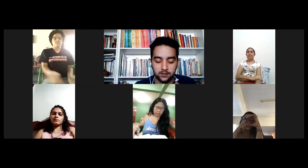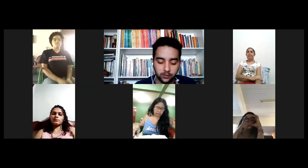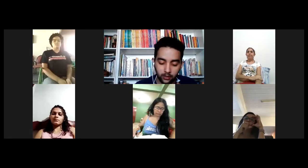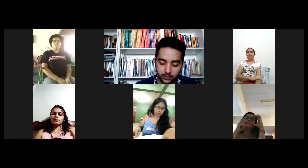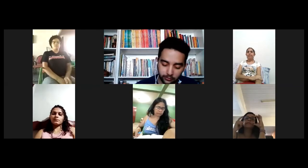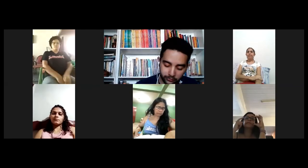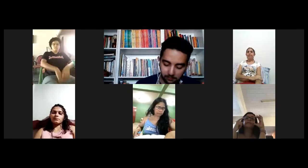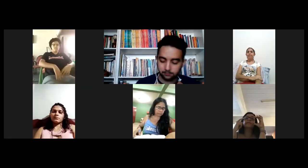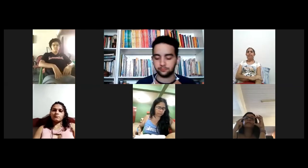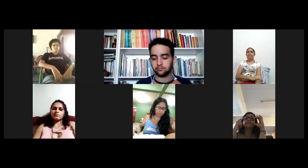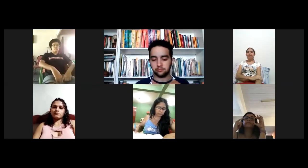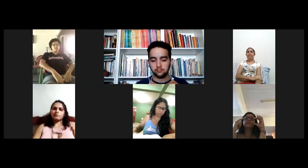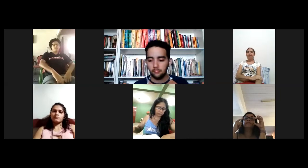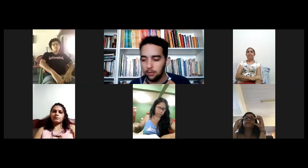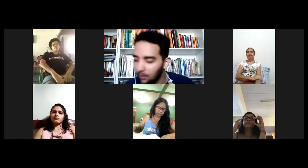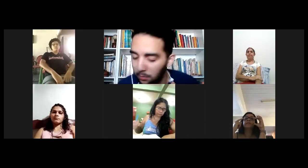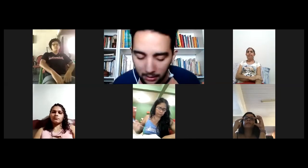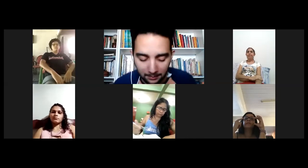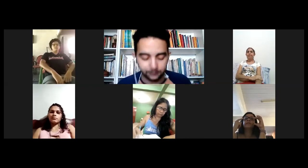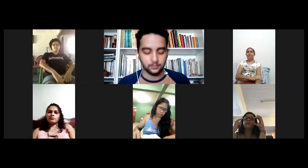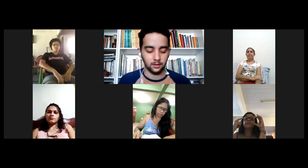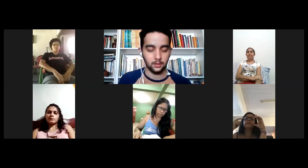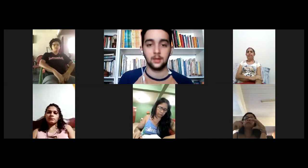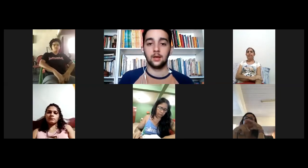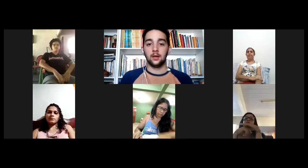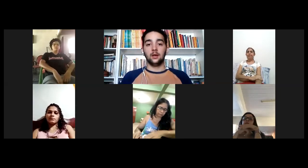vocês fazem sozinhos. Então, bora lá.